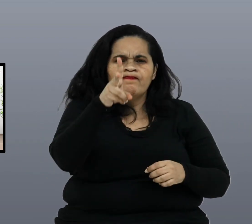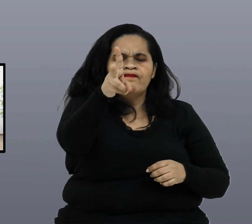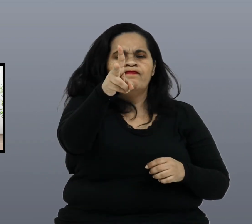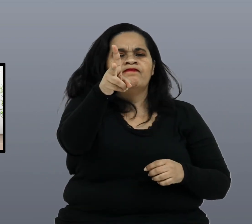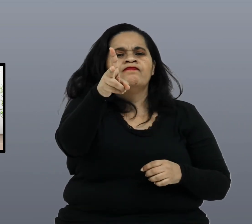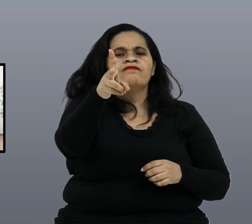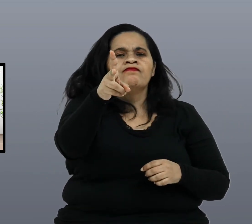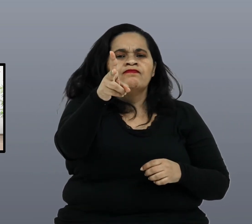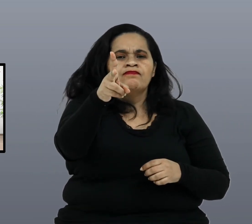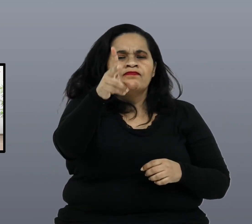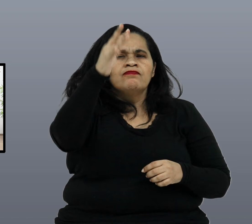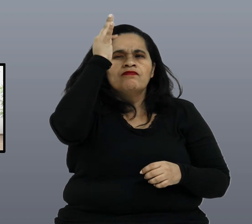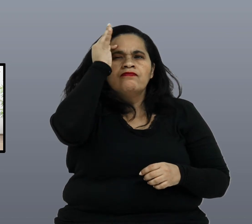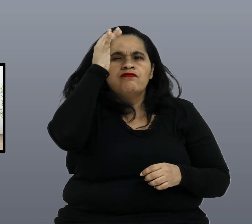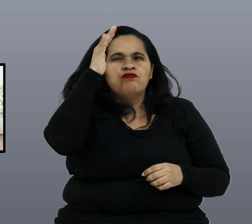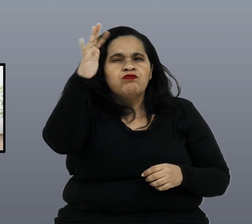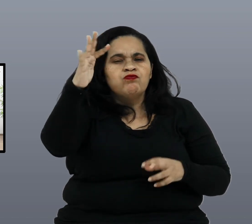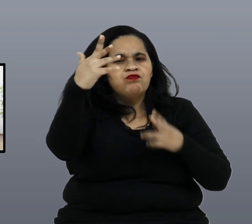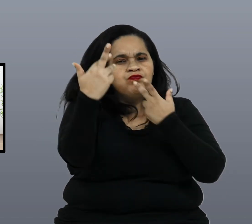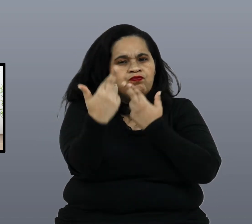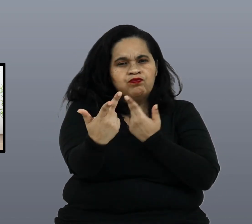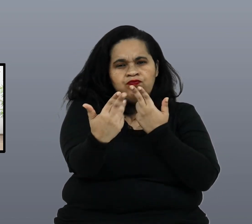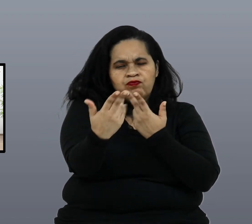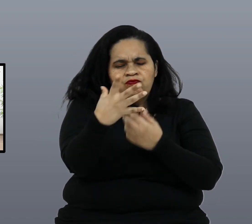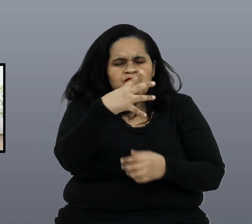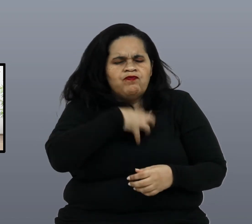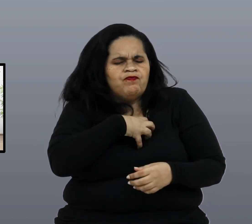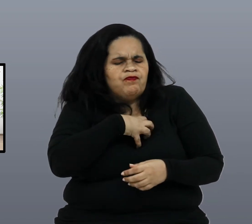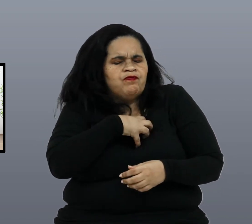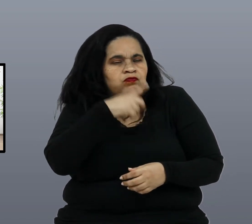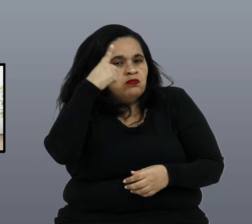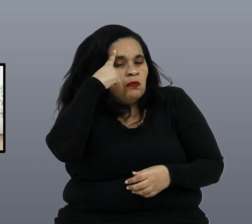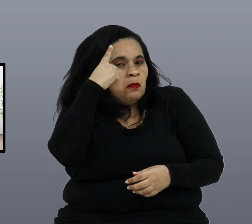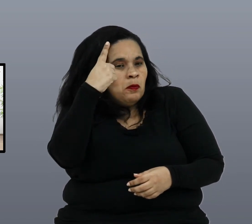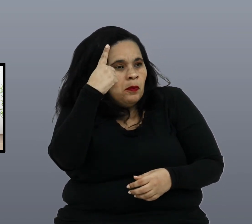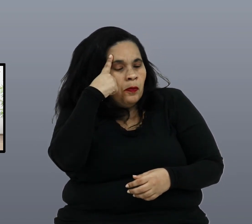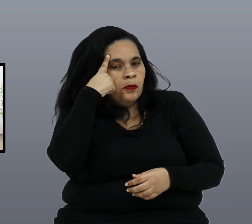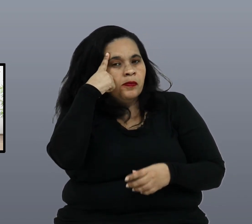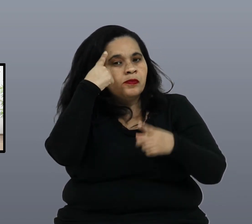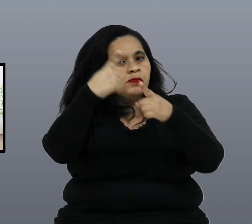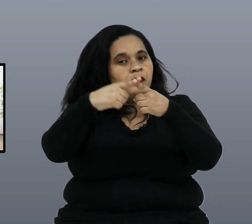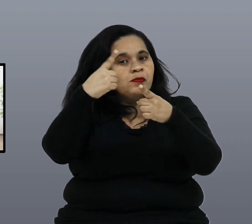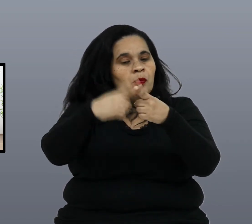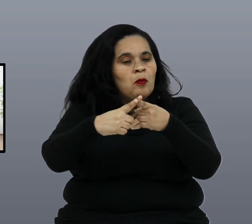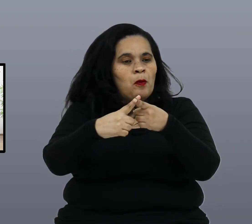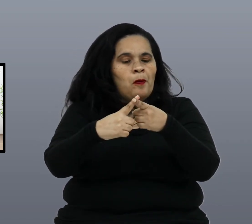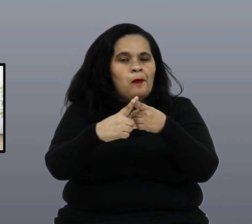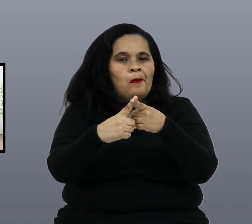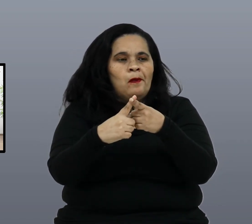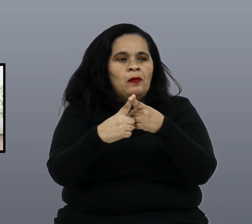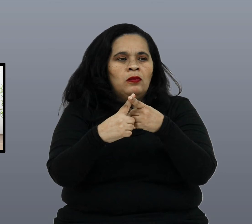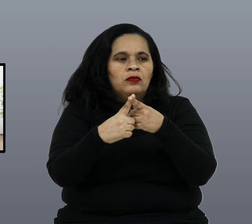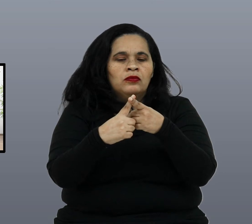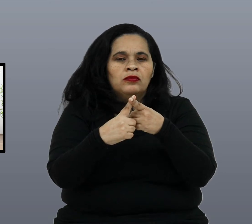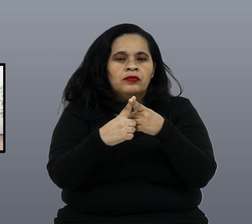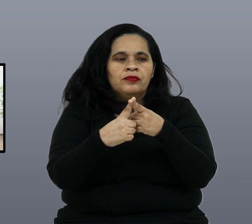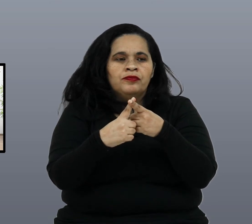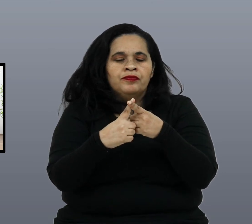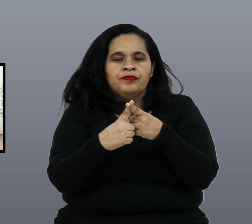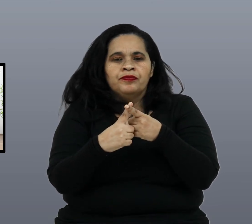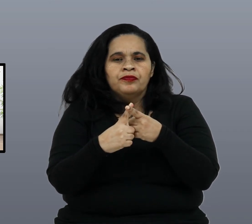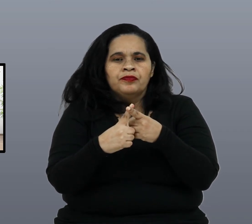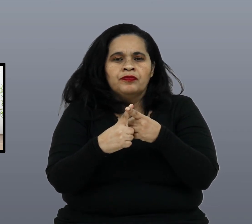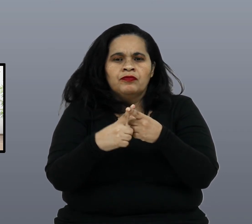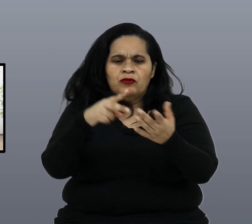mesma filosofia, na mesma forma de pensar, são reinos anticristãos que vão perdurar até e